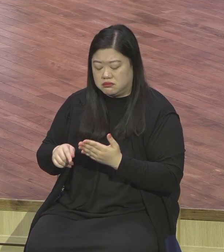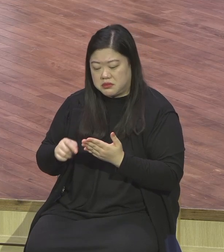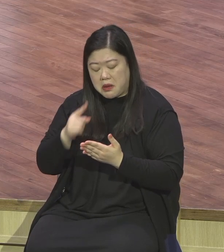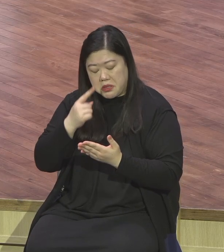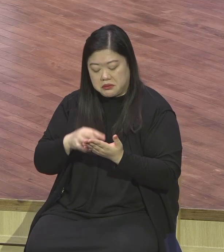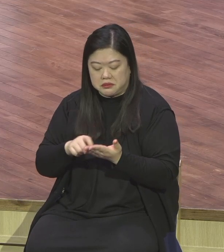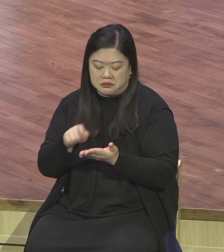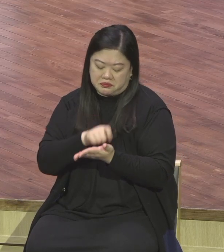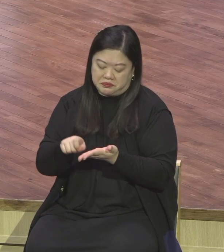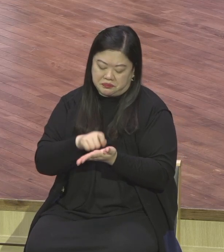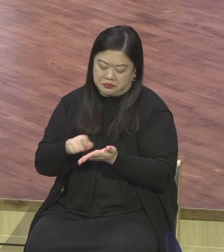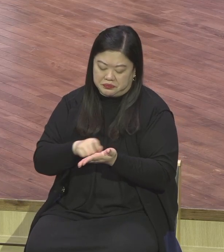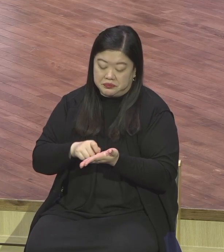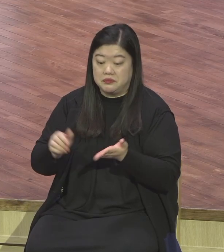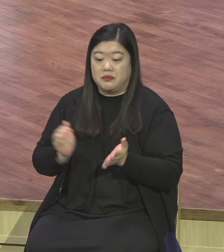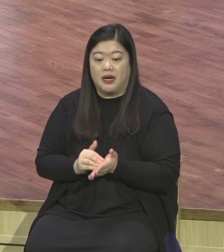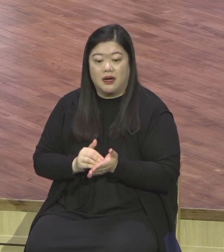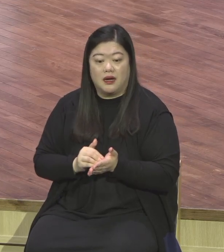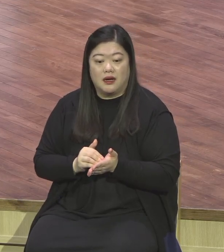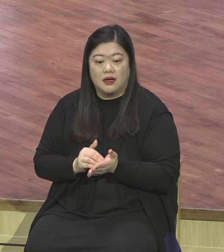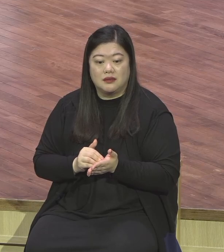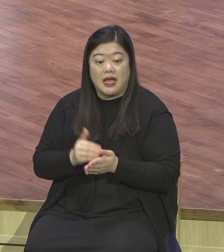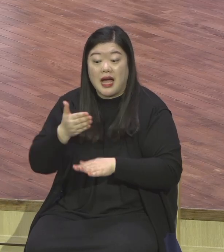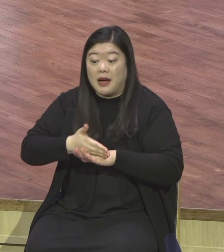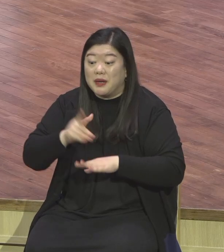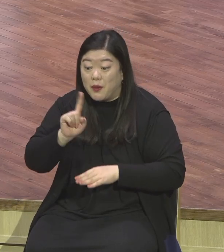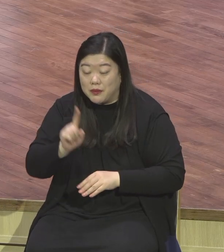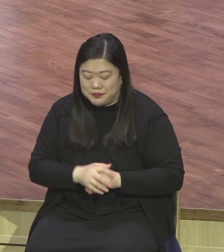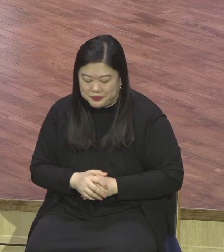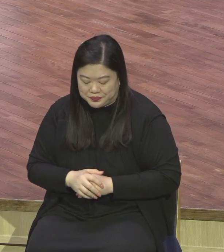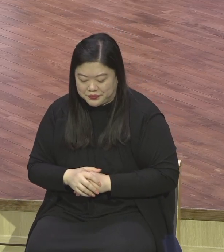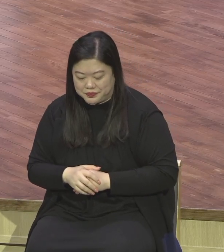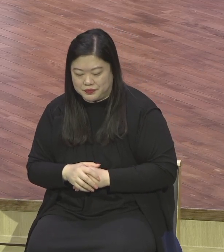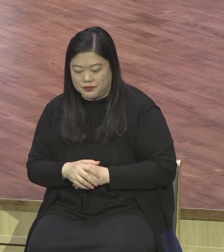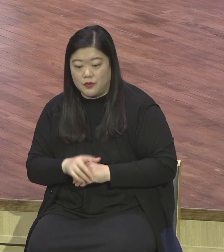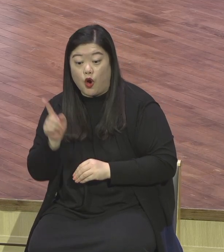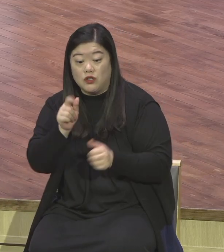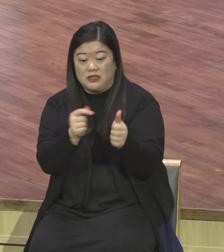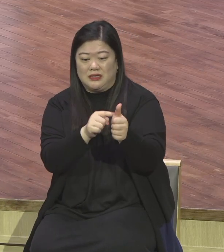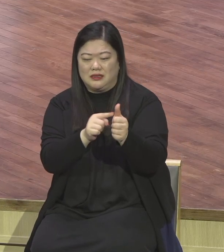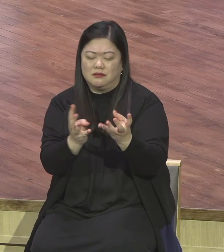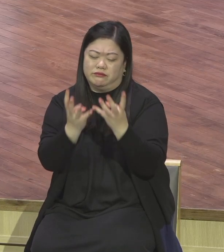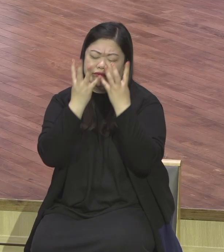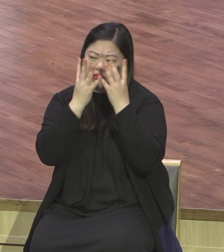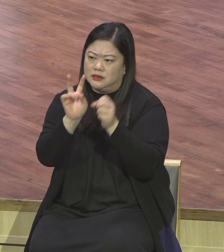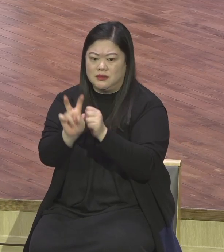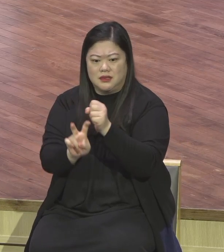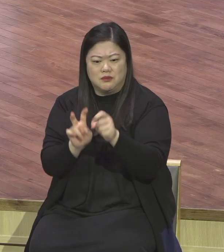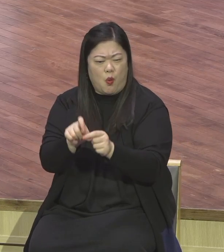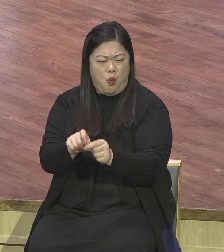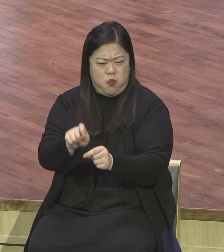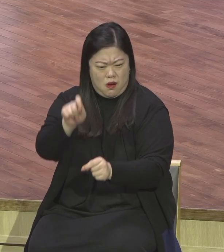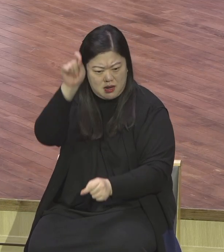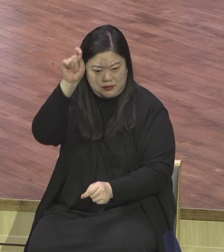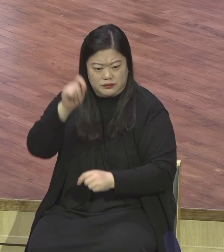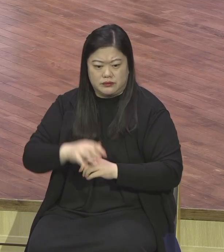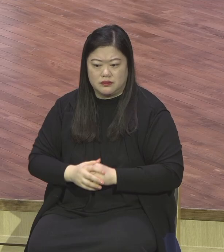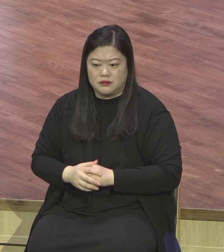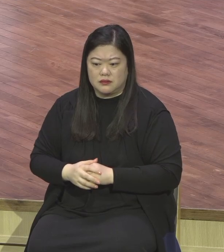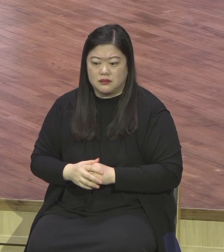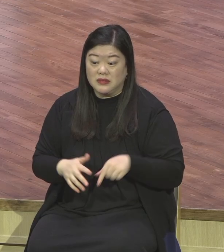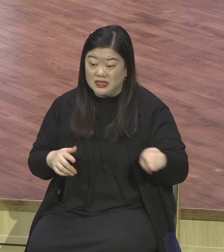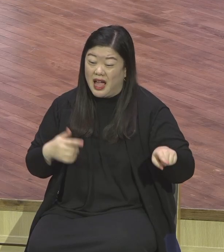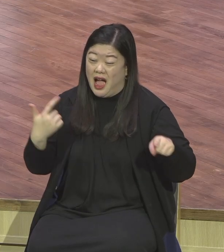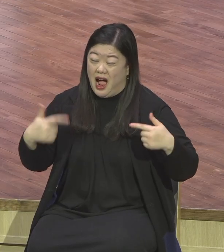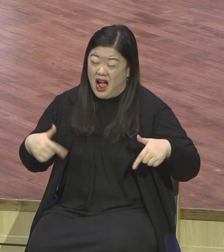한 예로 장기수가 있었어요 이 장기수 이 장기수가 늘 불평